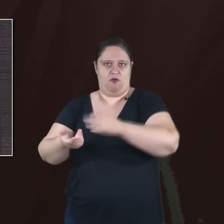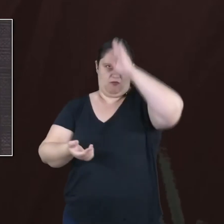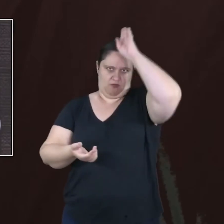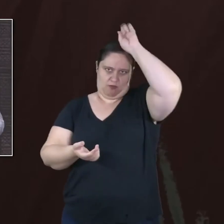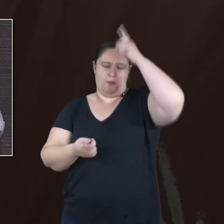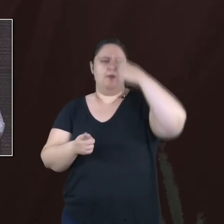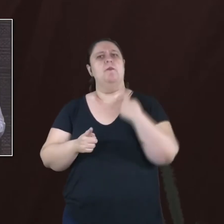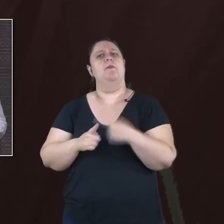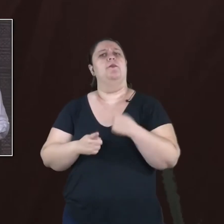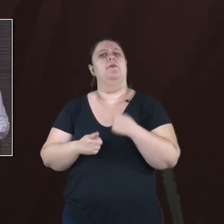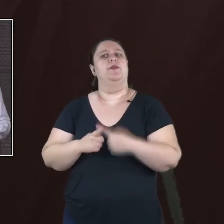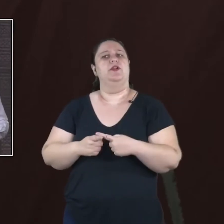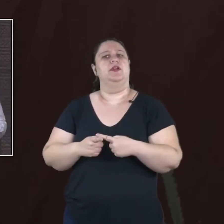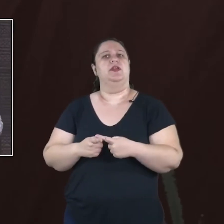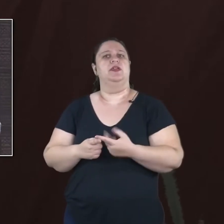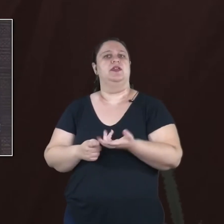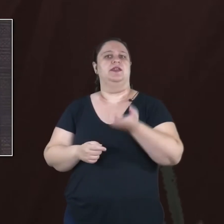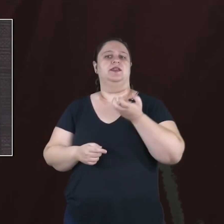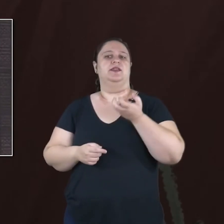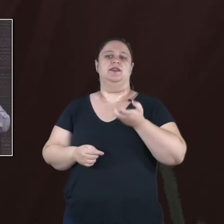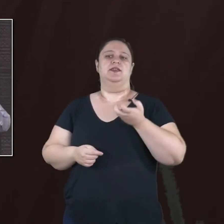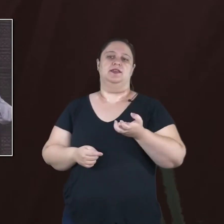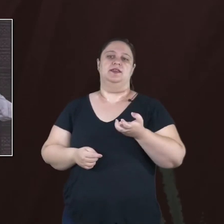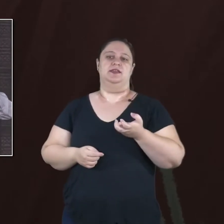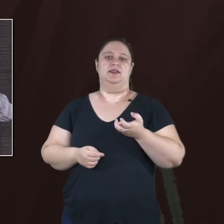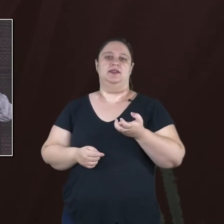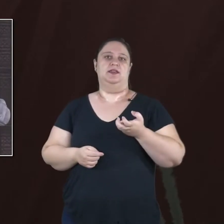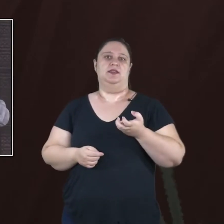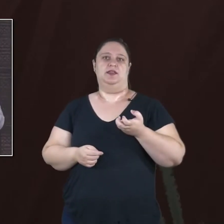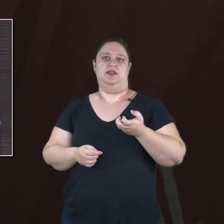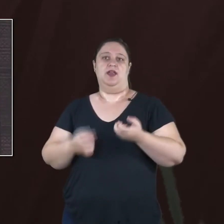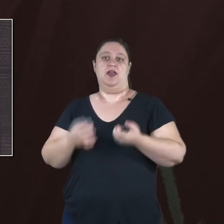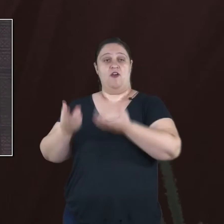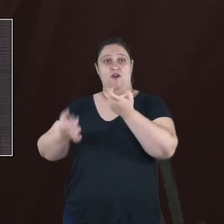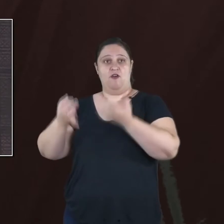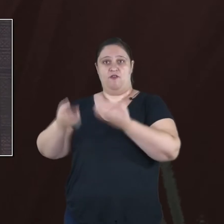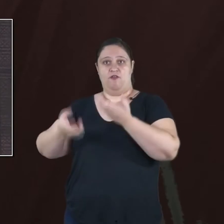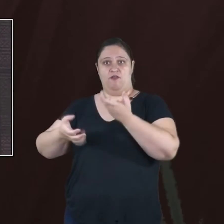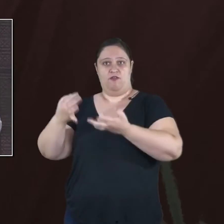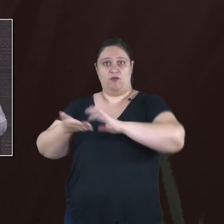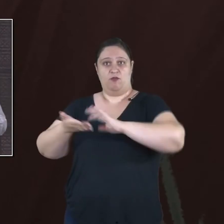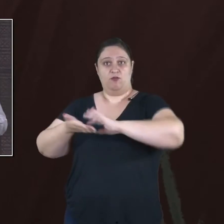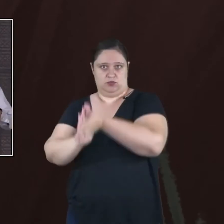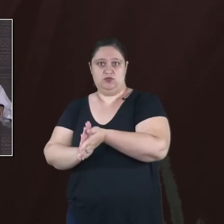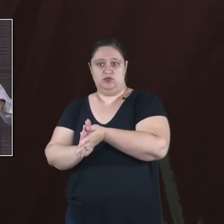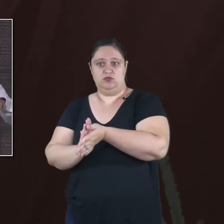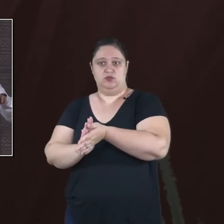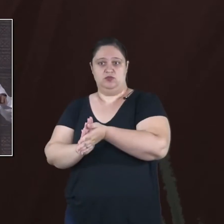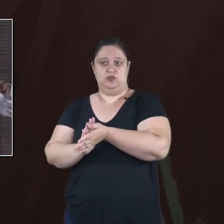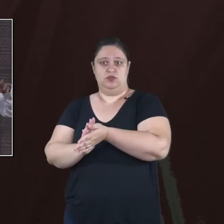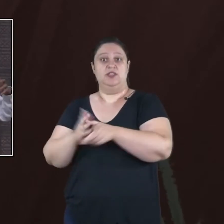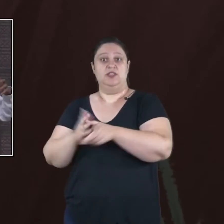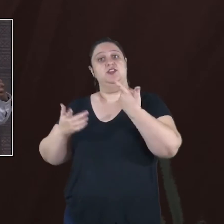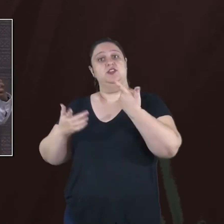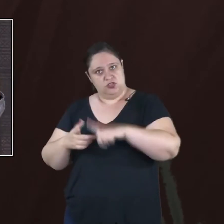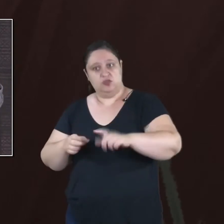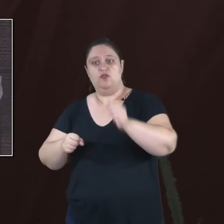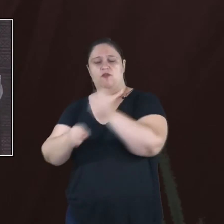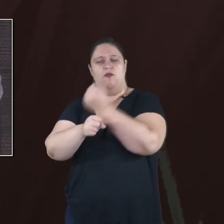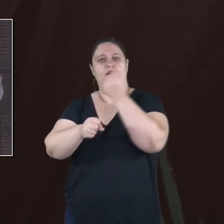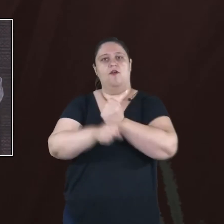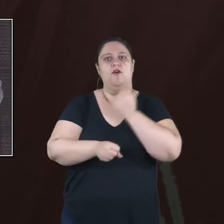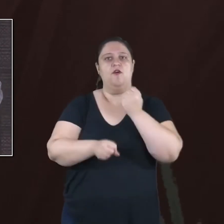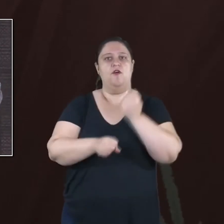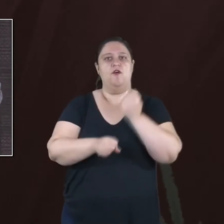provável, ele queria incendiar e reconstruir uma cidade com grande